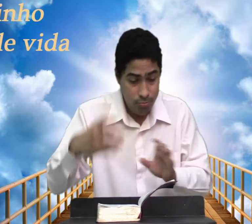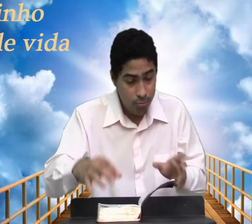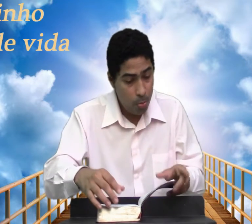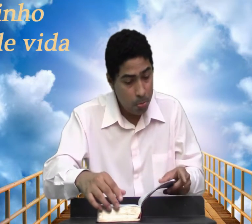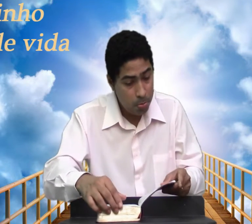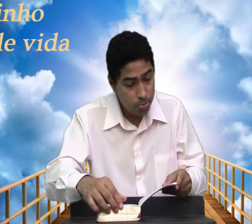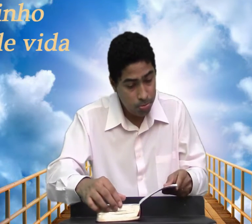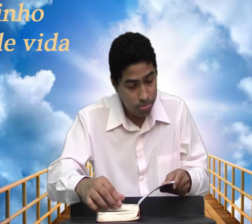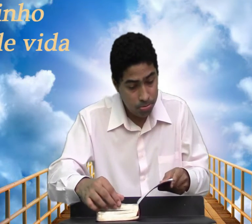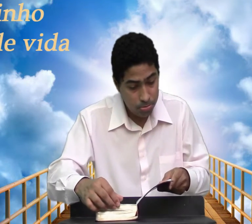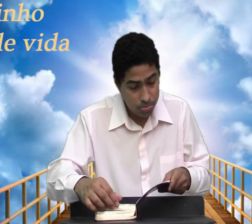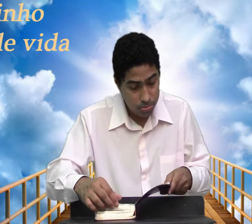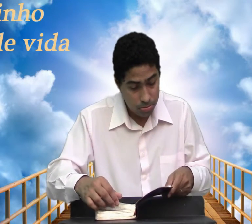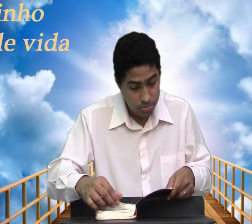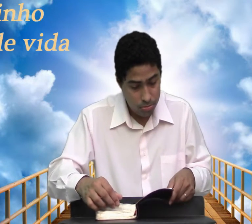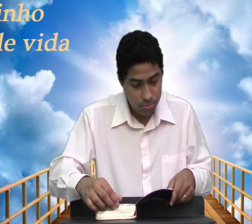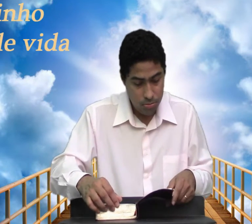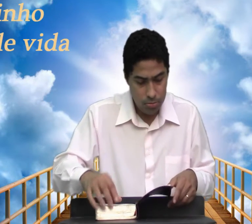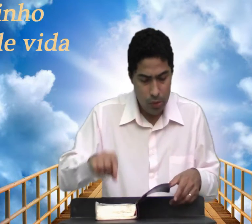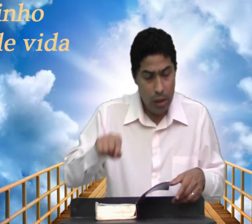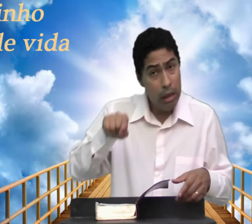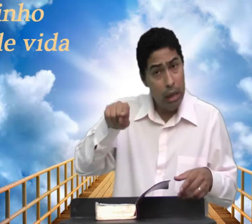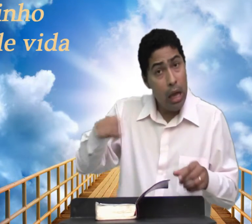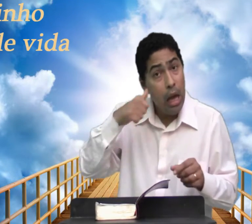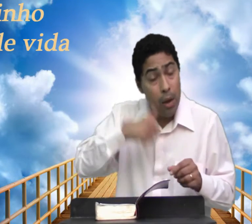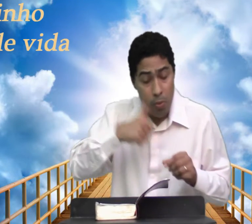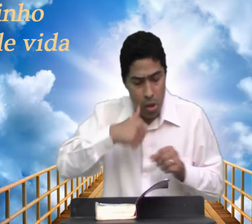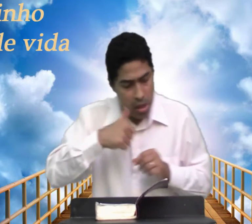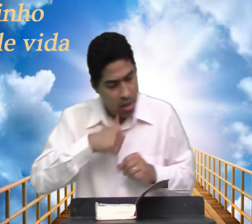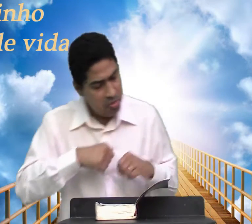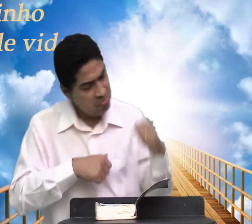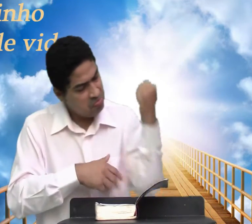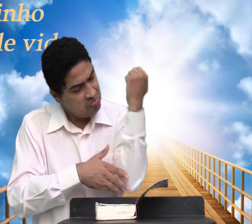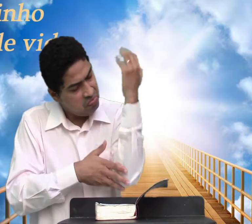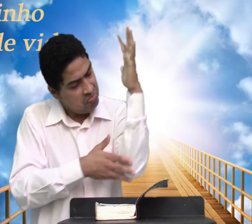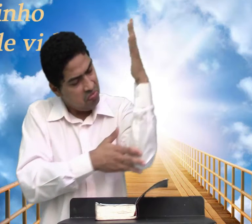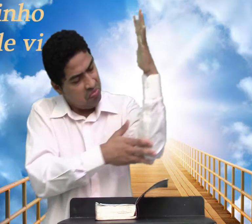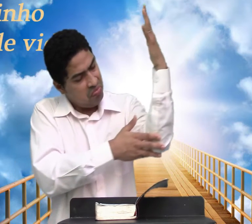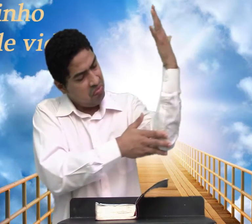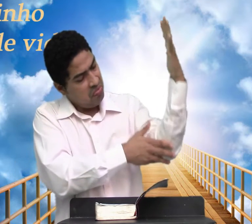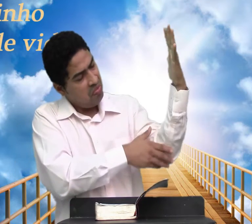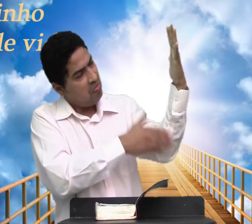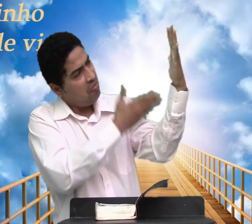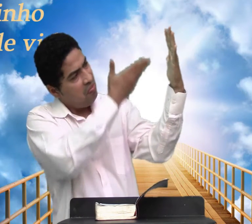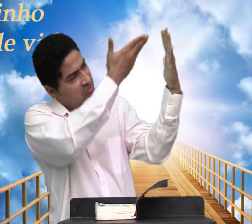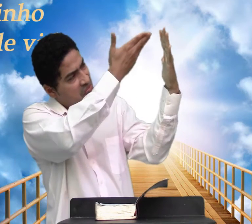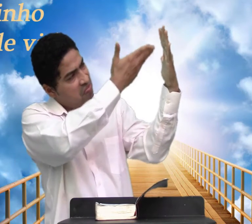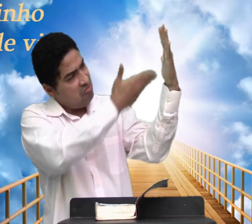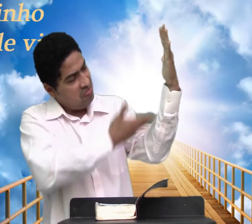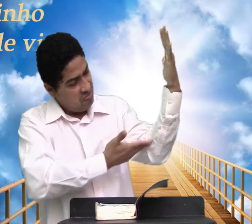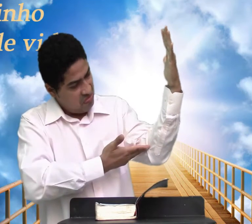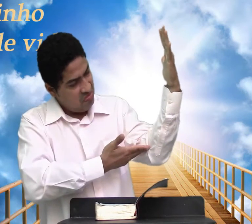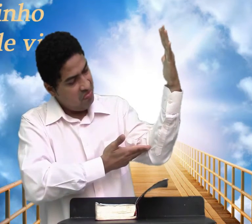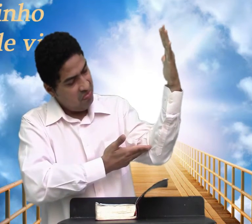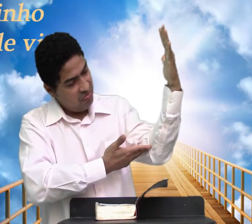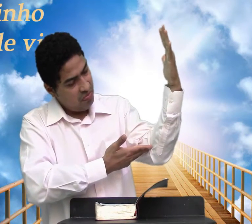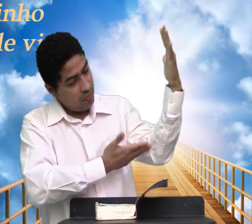que é dito a respeito da mulher? A mulher, então, vê que a árvore era boa para